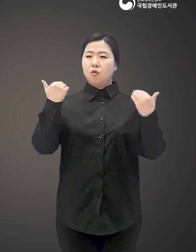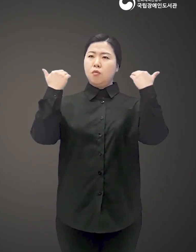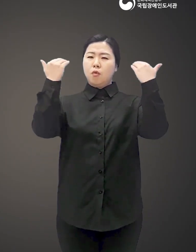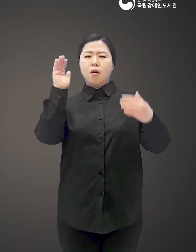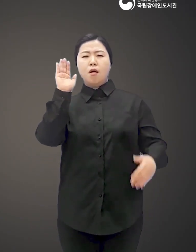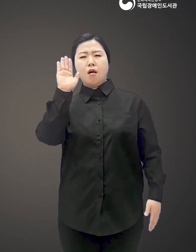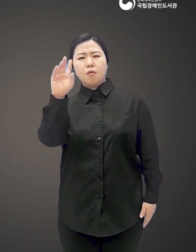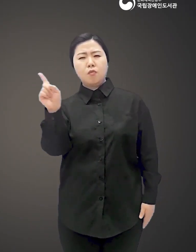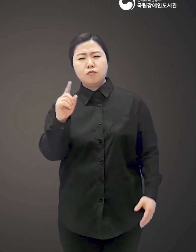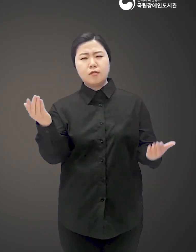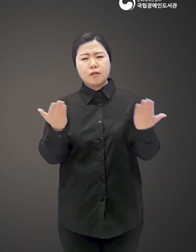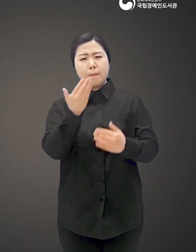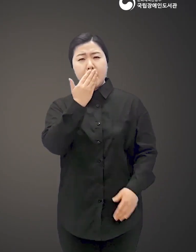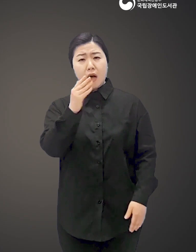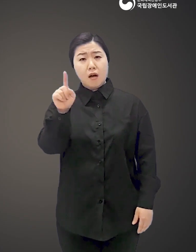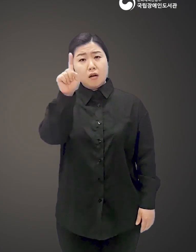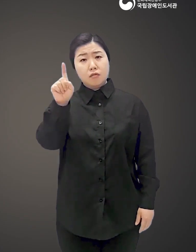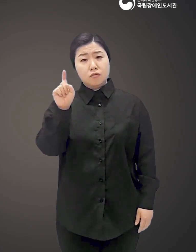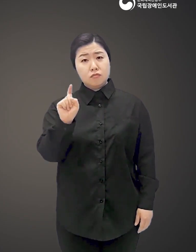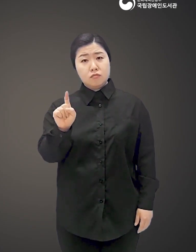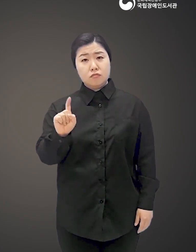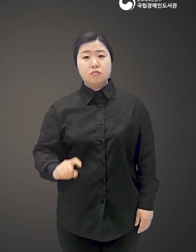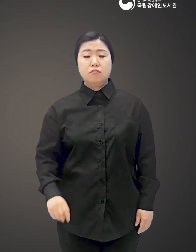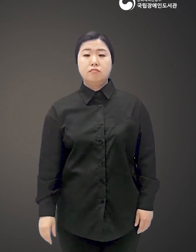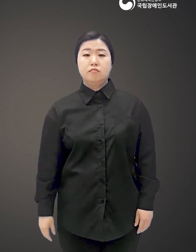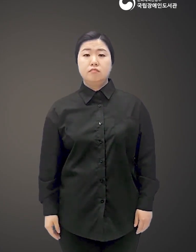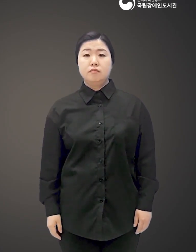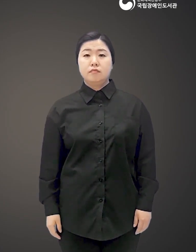나는 커서 뭐가 될 수 있을까요?